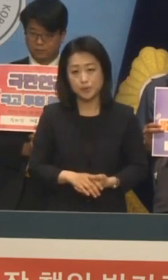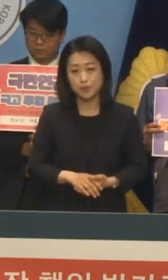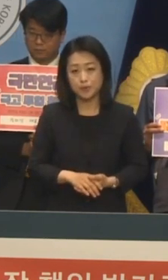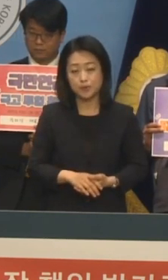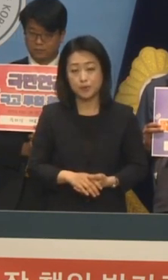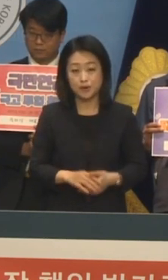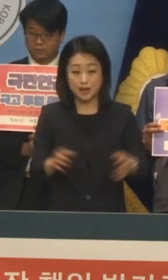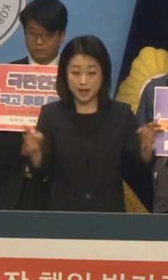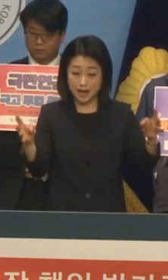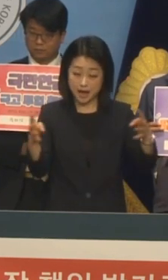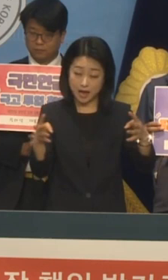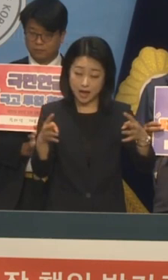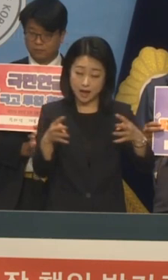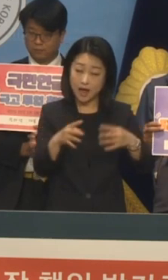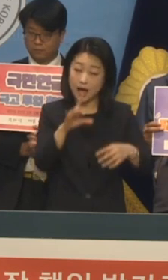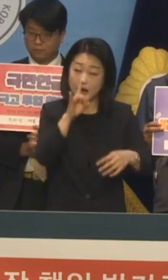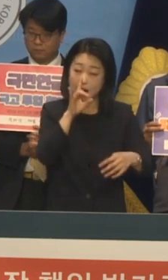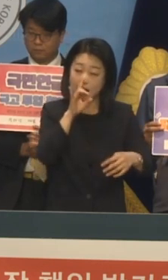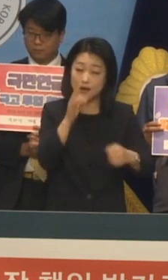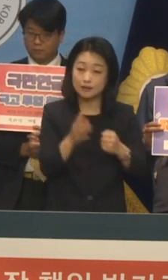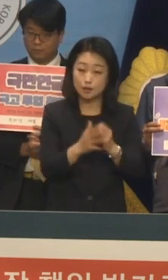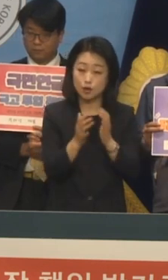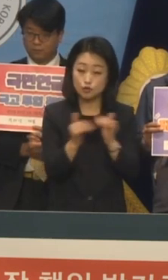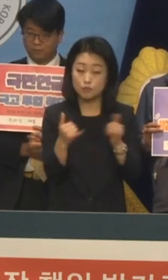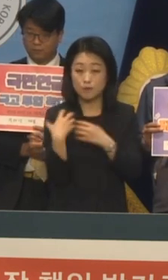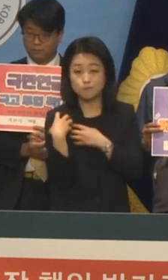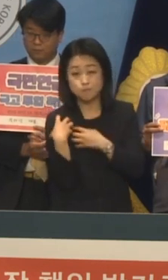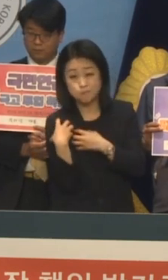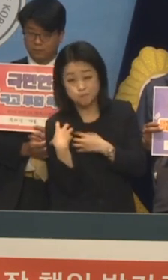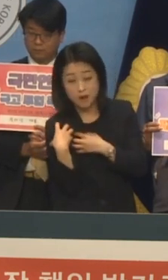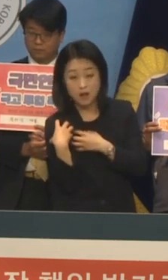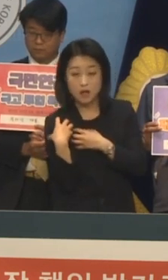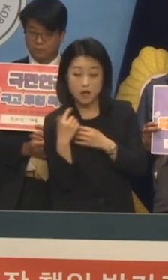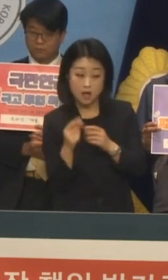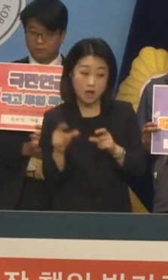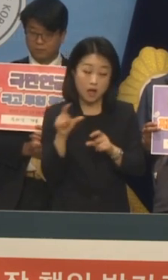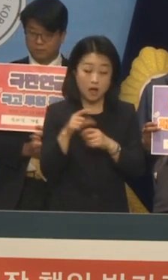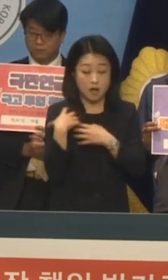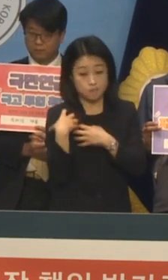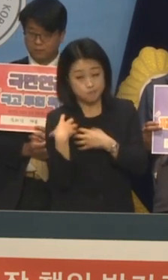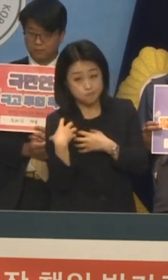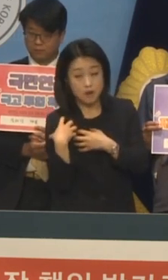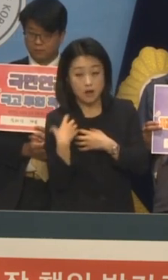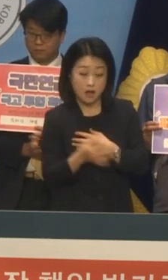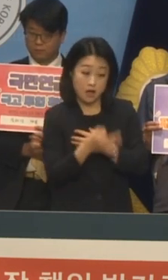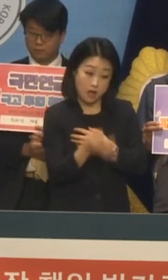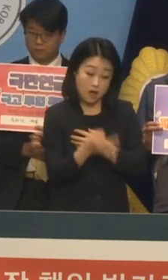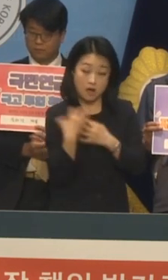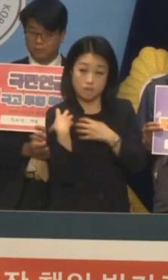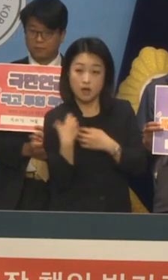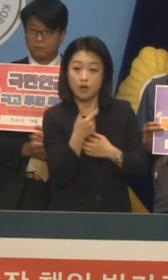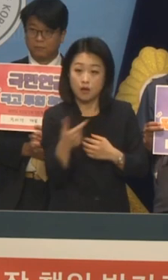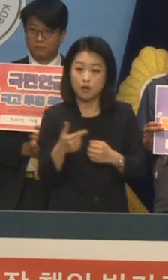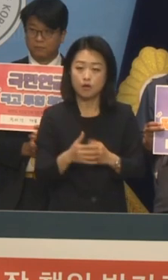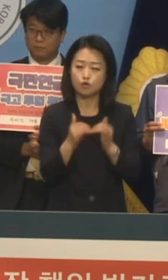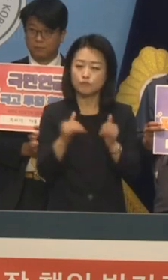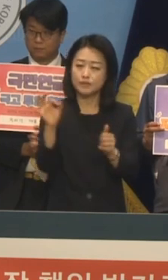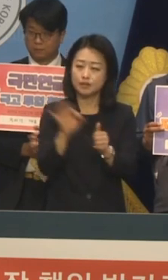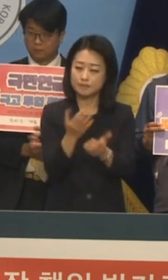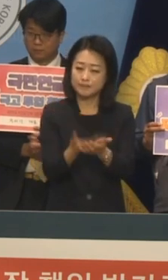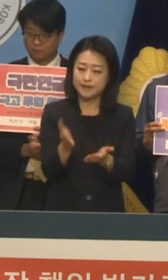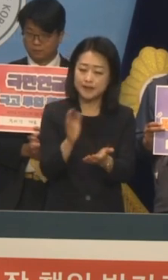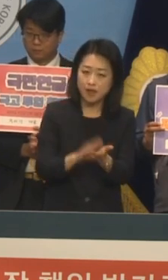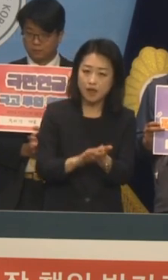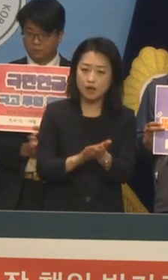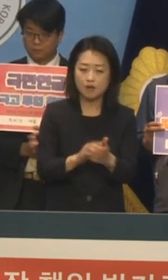합의가 지체될수록 매년 국민 부담에 수조 원씩 늘어납니다. 국민연금 개혁 더 미뤄서는